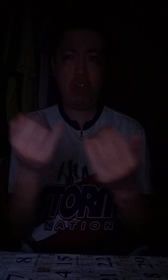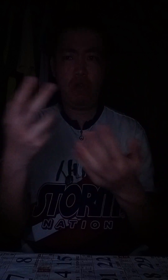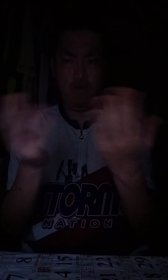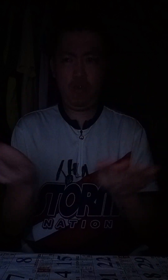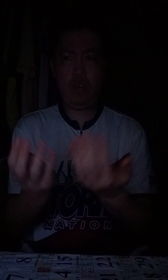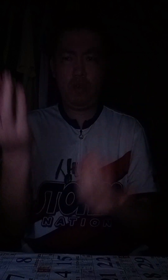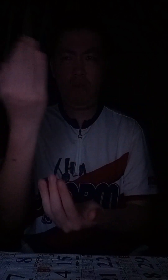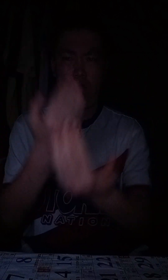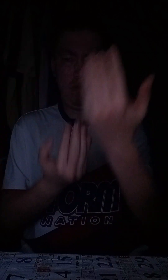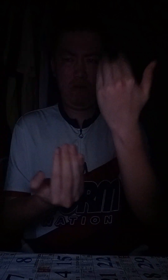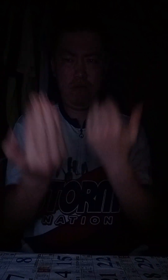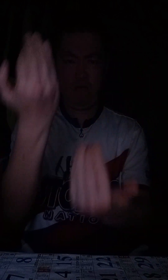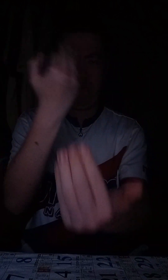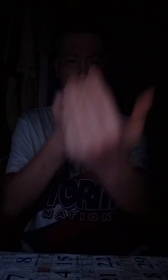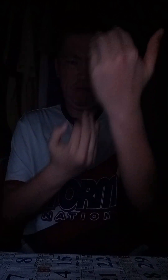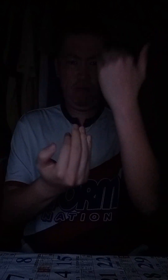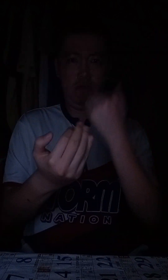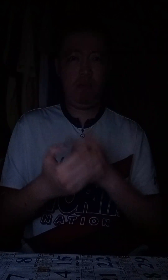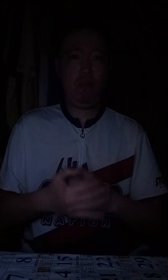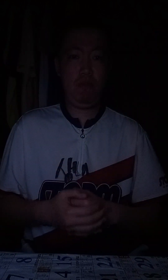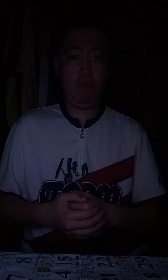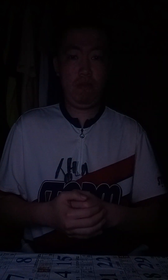주택에서 또 불이 났습니다.